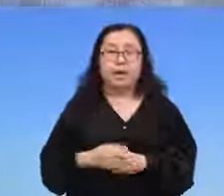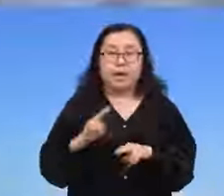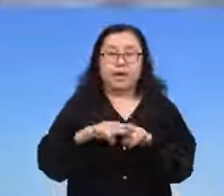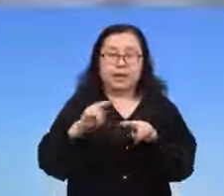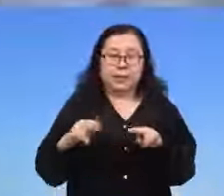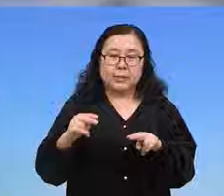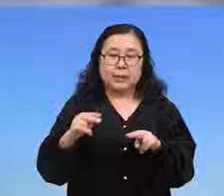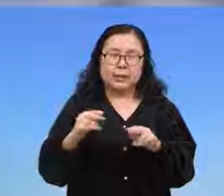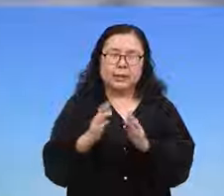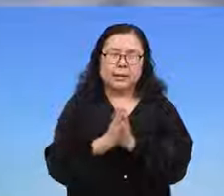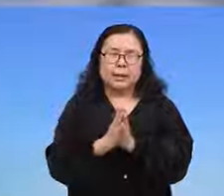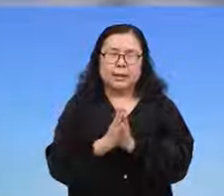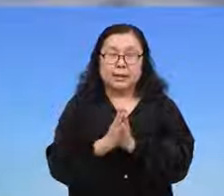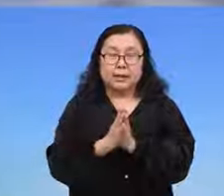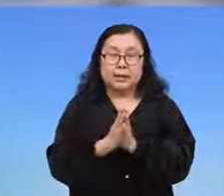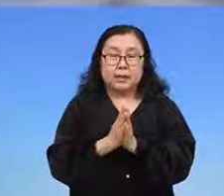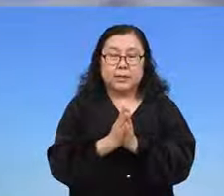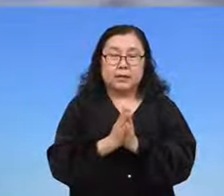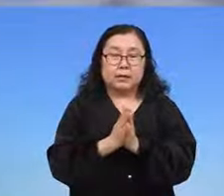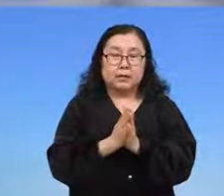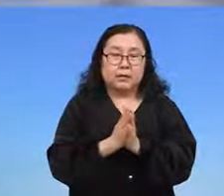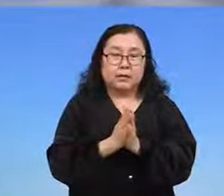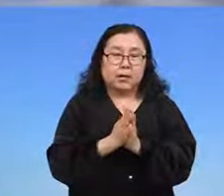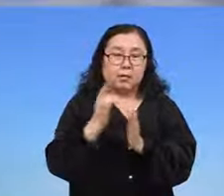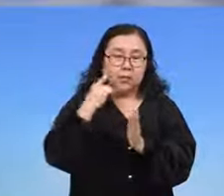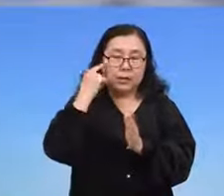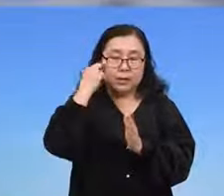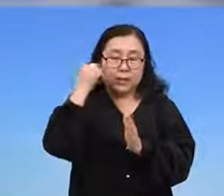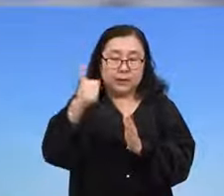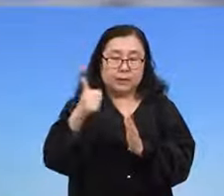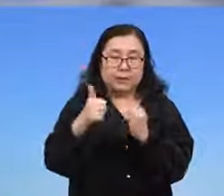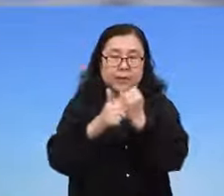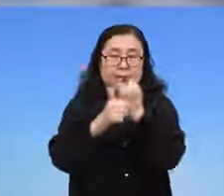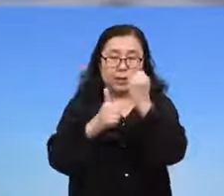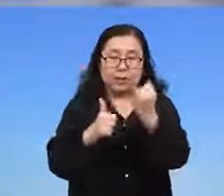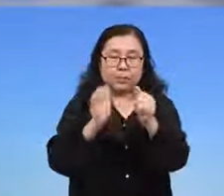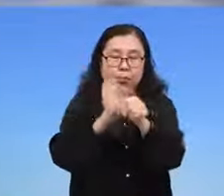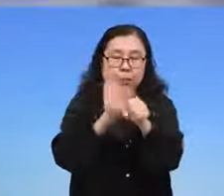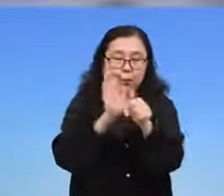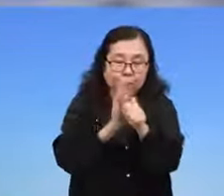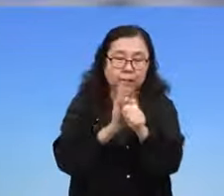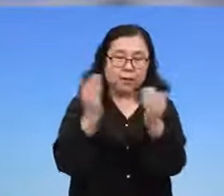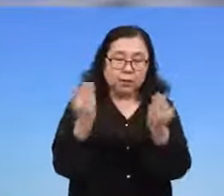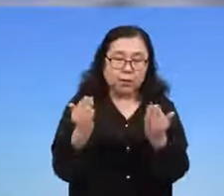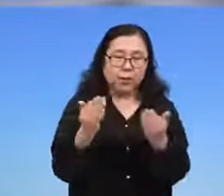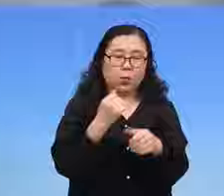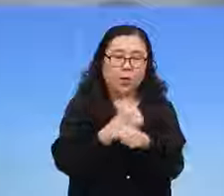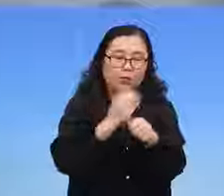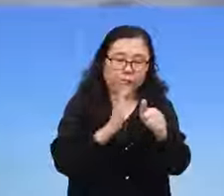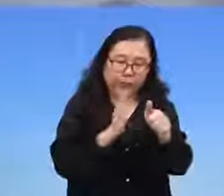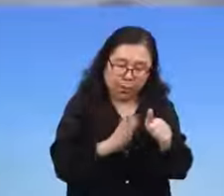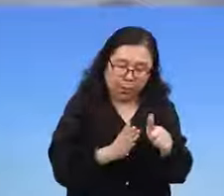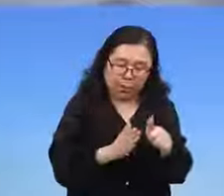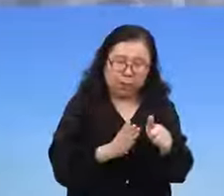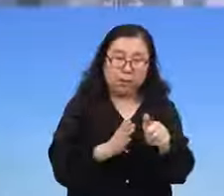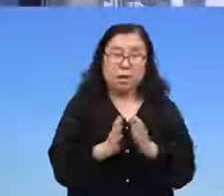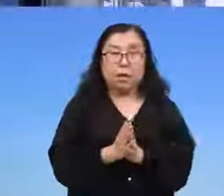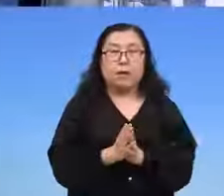교회 목사님 사모님 돕는 일도 좀 해주시면 좋겠습니다, 그런 내용을 보내는데 그 다음 내용이 이렇습니다.